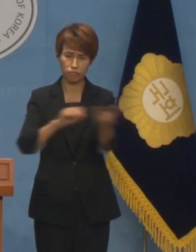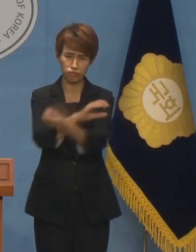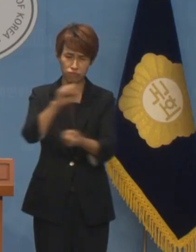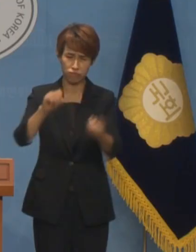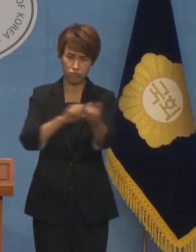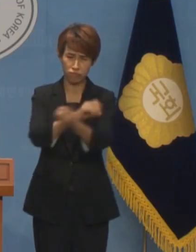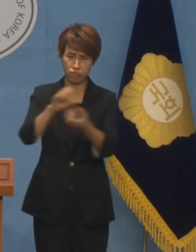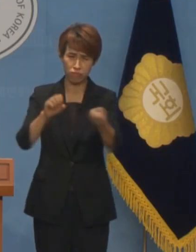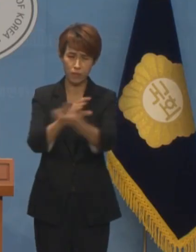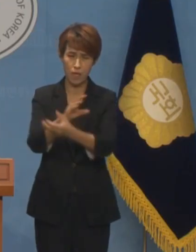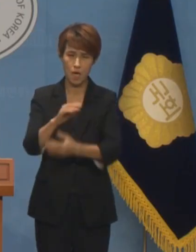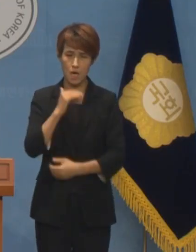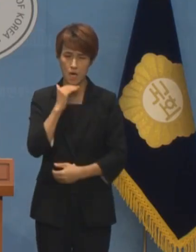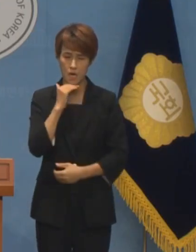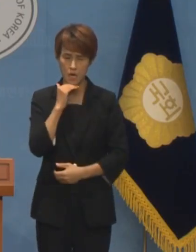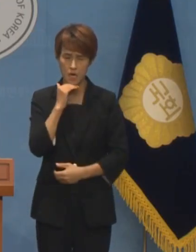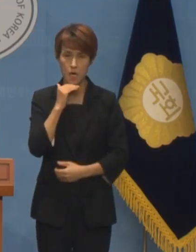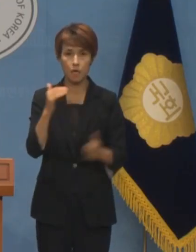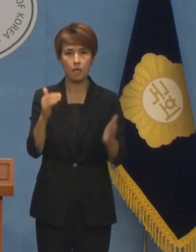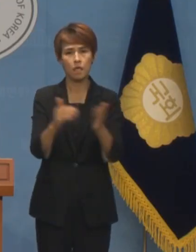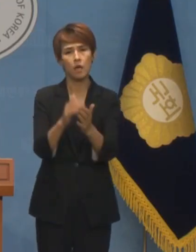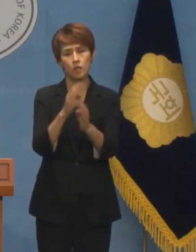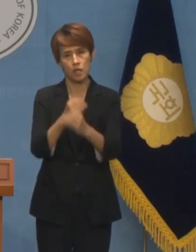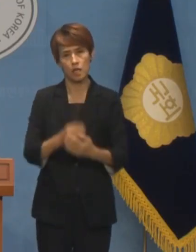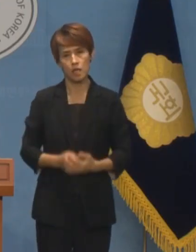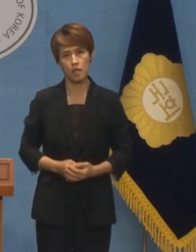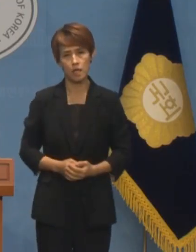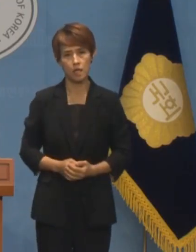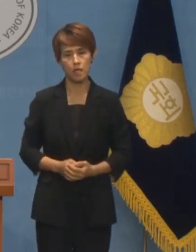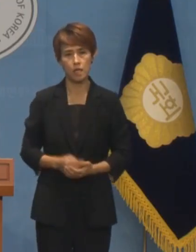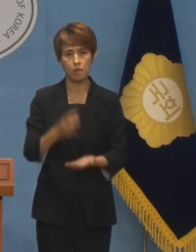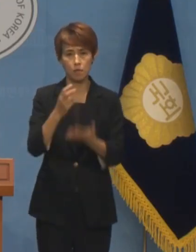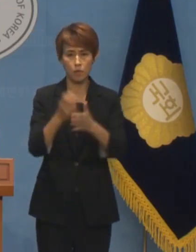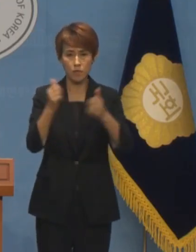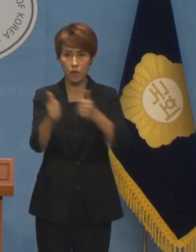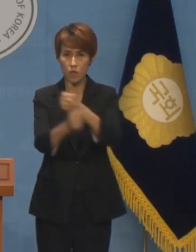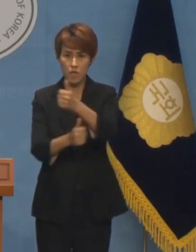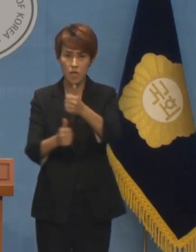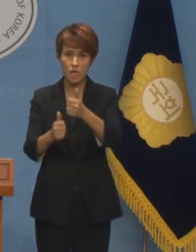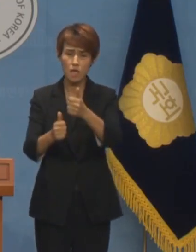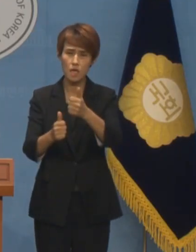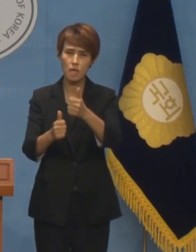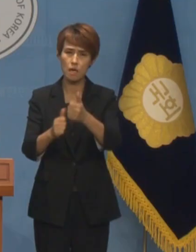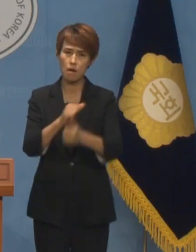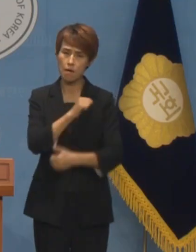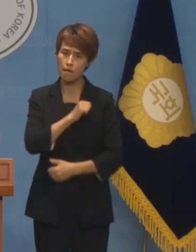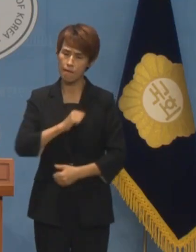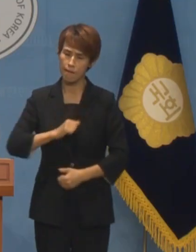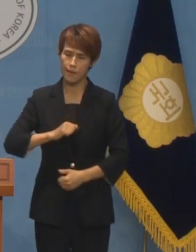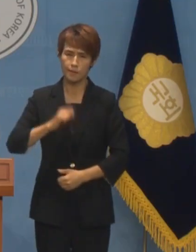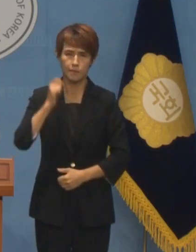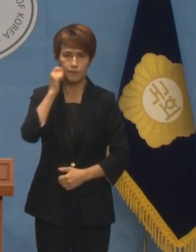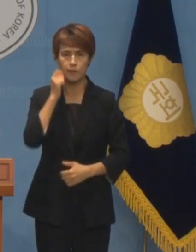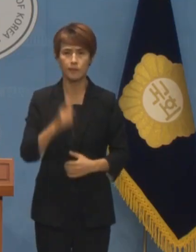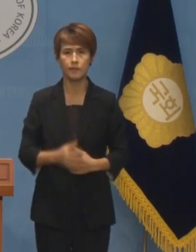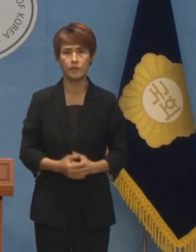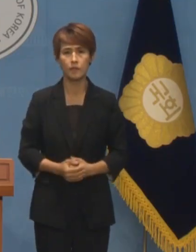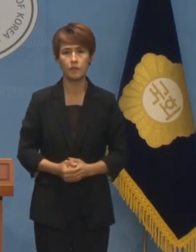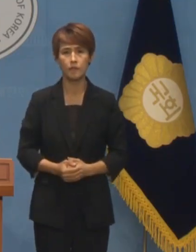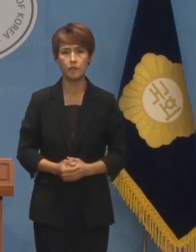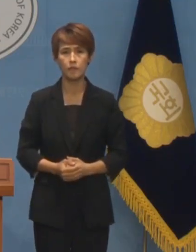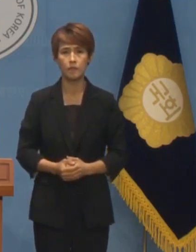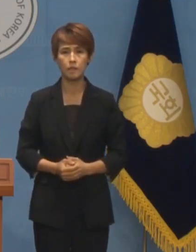봐야 합니까? 정청래 법사위의 난장판을 도대체 언제까지 참아줘야 하는 겁니까?